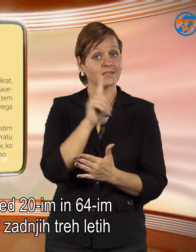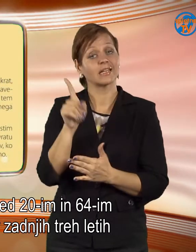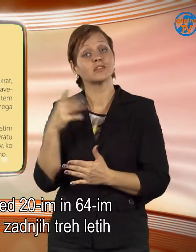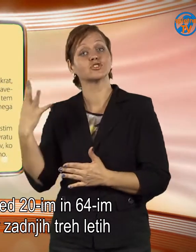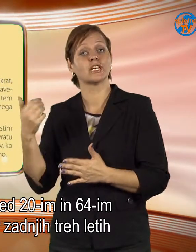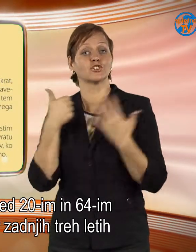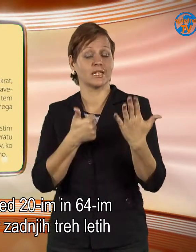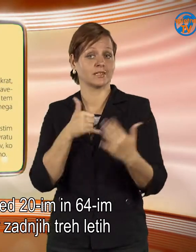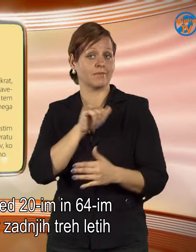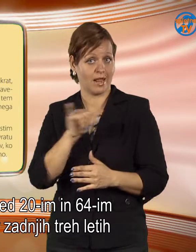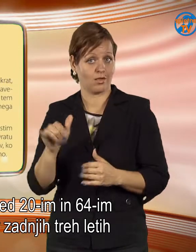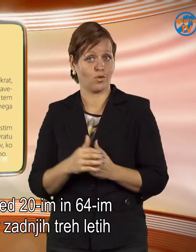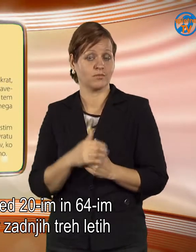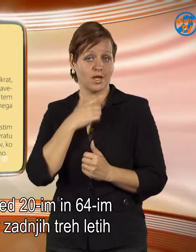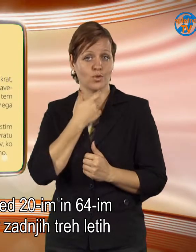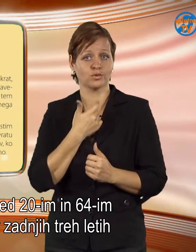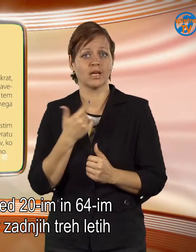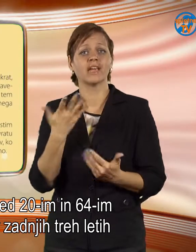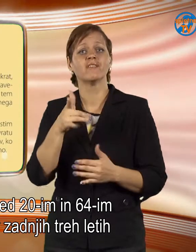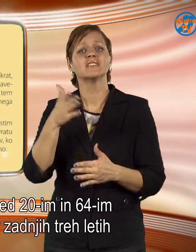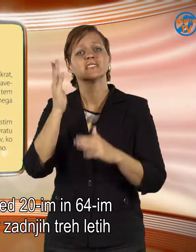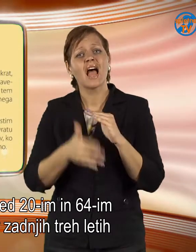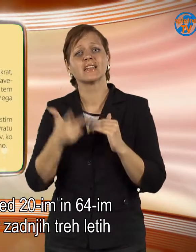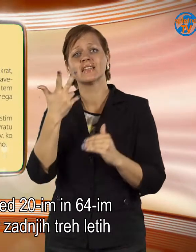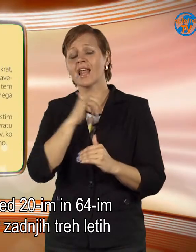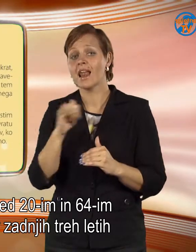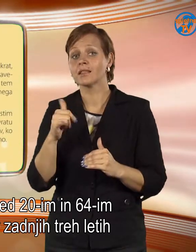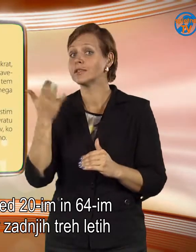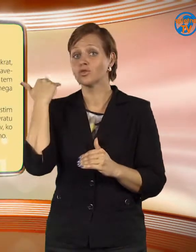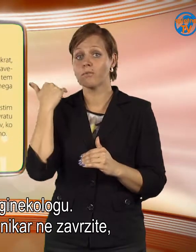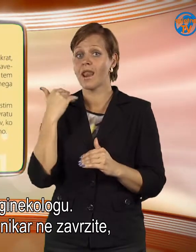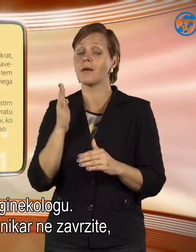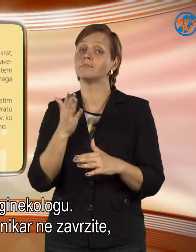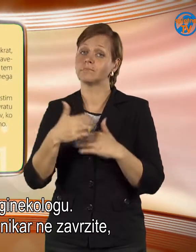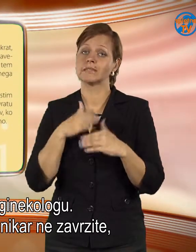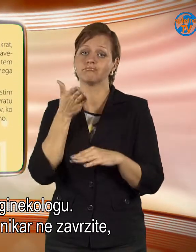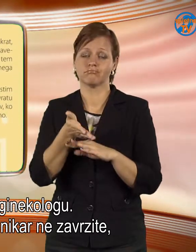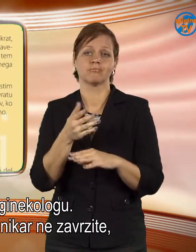in 64 letom starosti, ki v zadnjih 3 letih niso bile pri